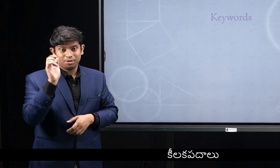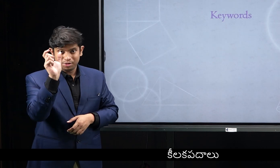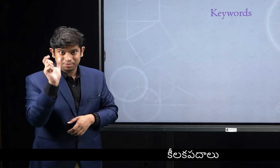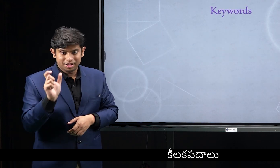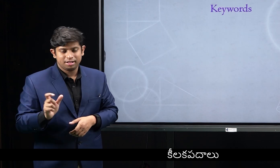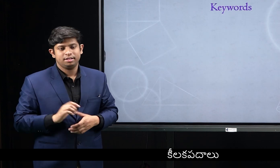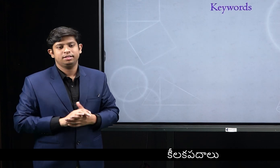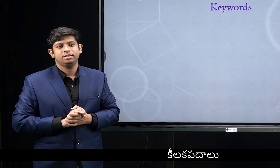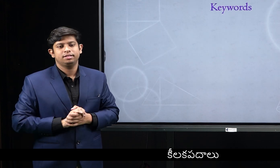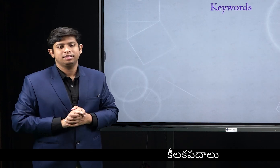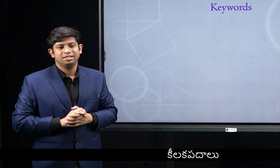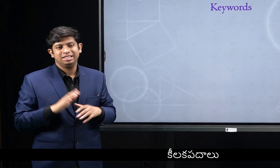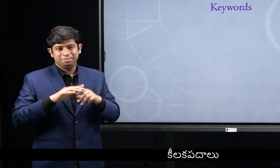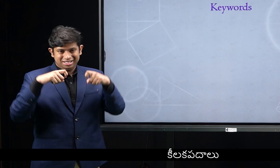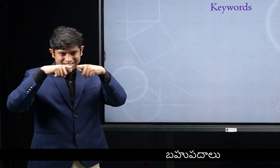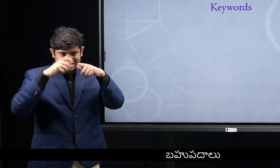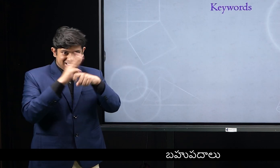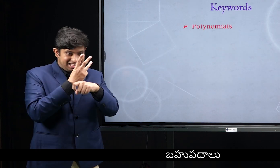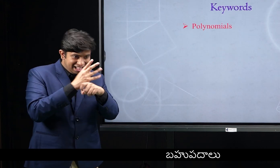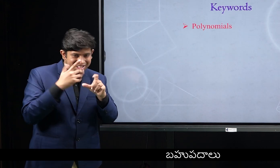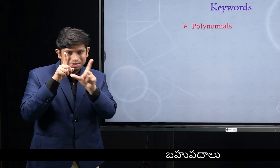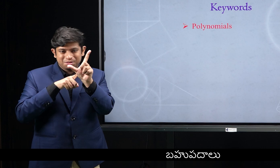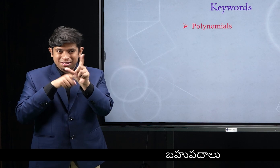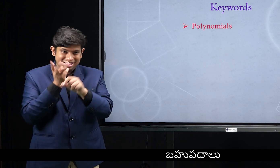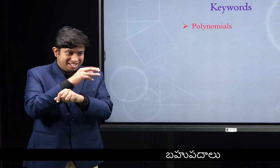కీలక పదాలు: బహుపదాలు,